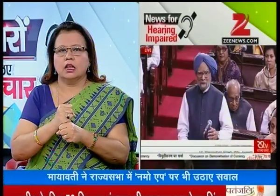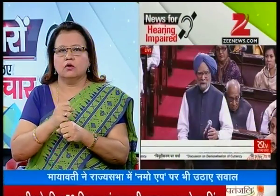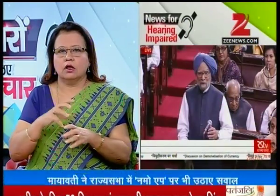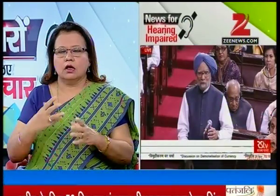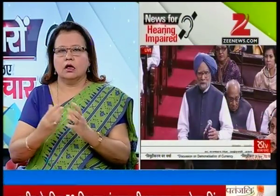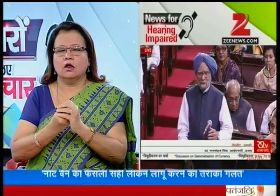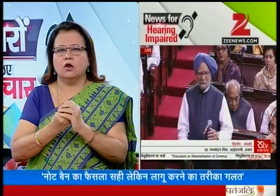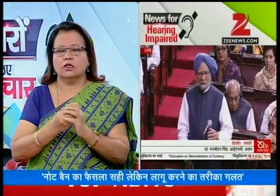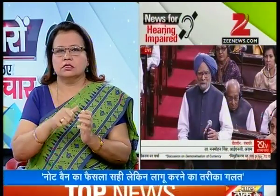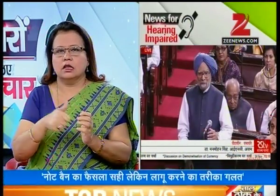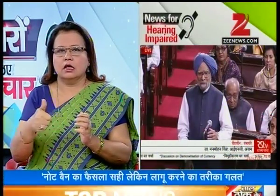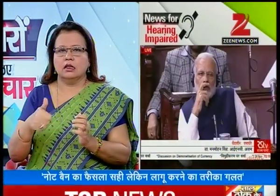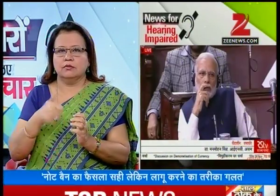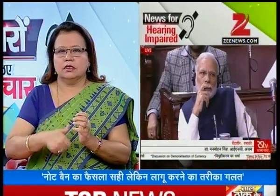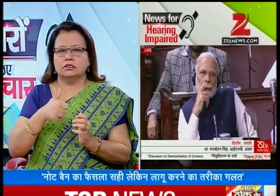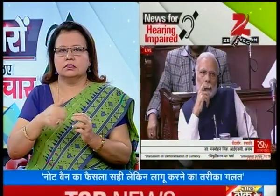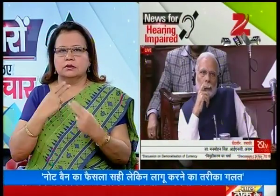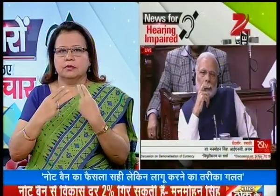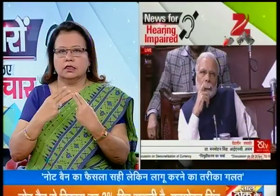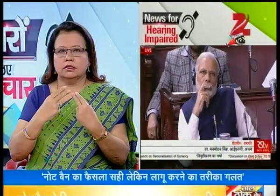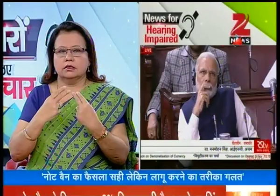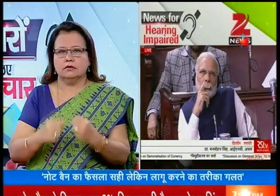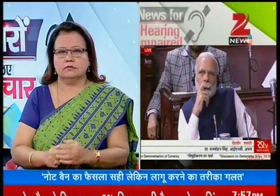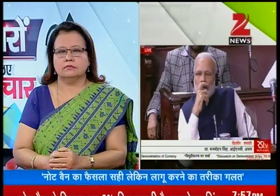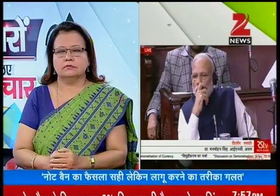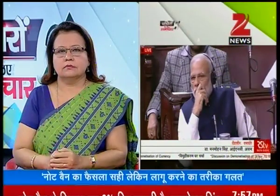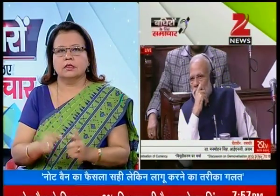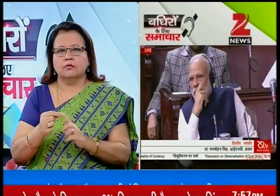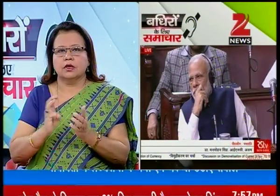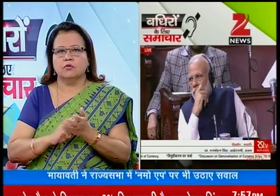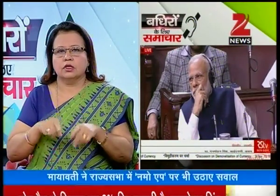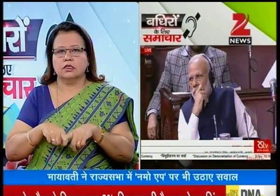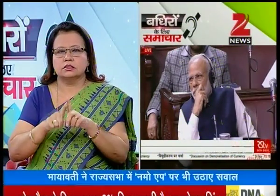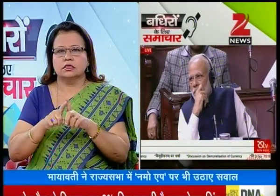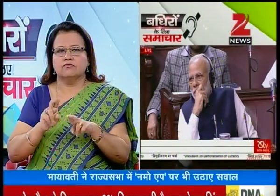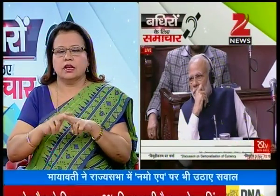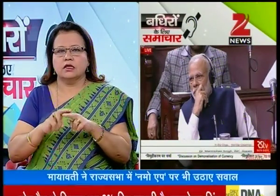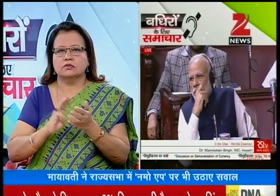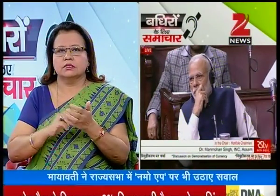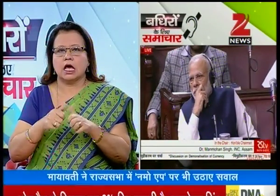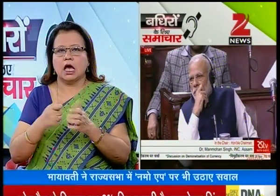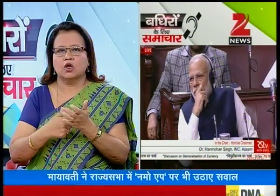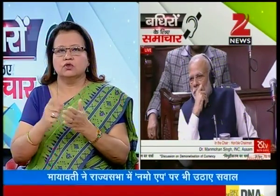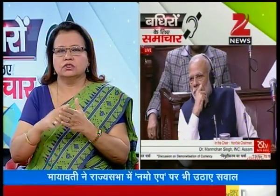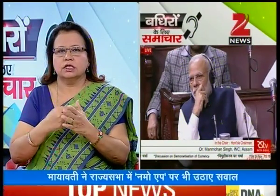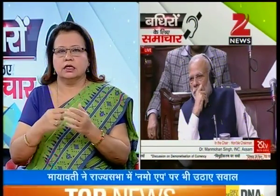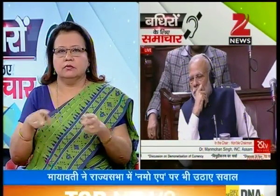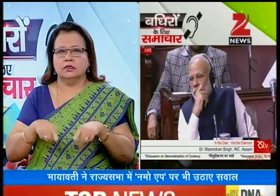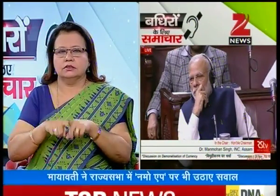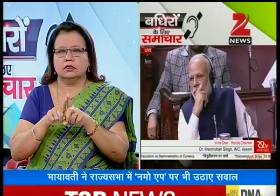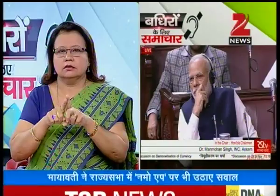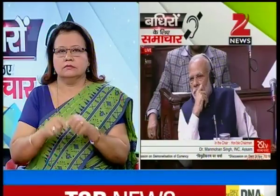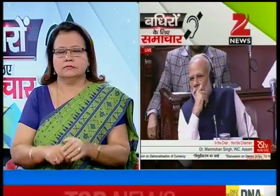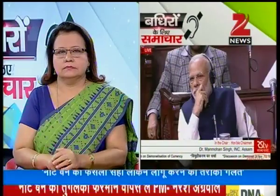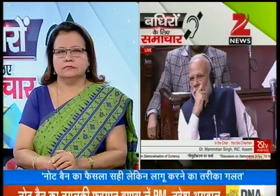समेत कई सांसदों से बात की पीएम मोदी के साथ वित्त मंत्री अरुण जेटली भी